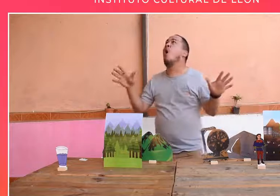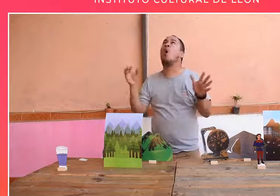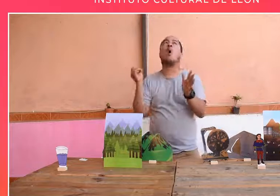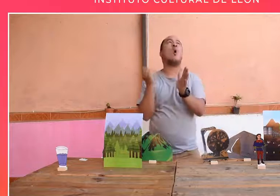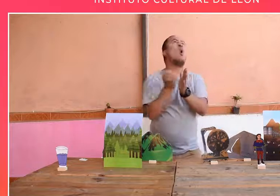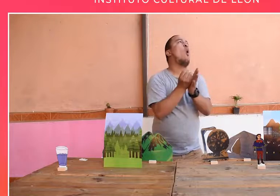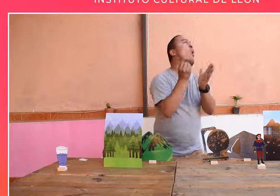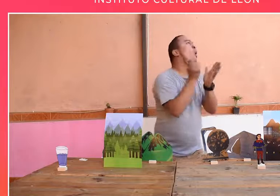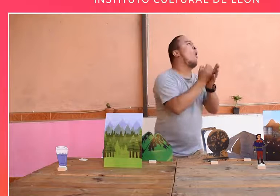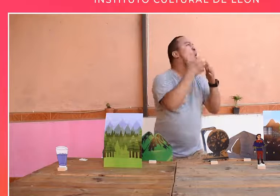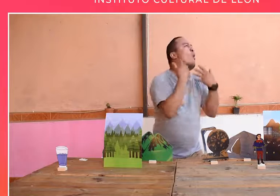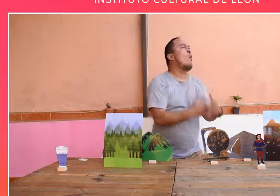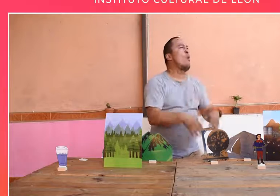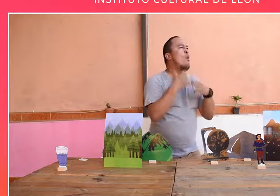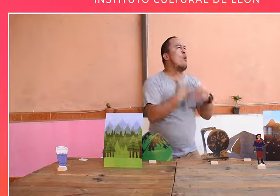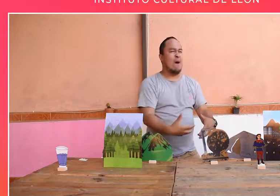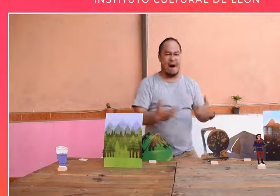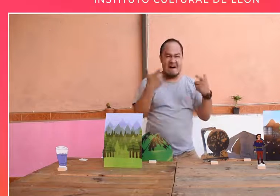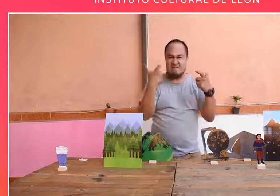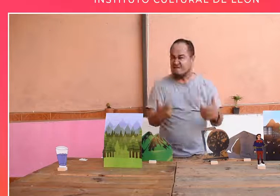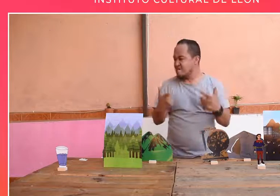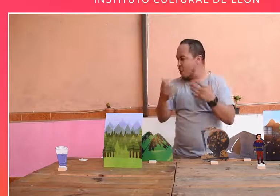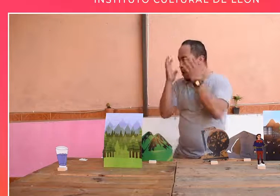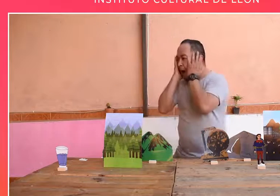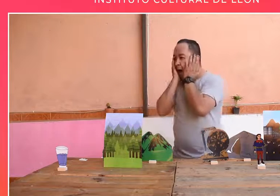mucho oro en toda esa piedra.